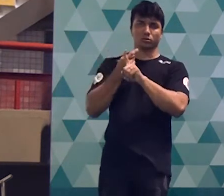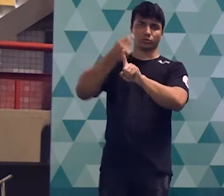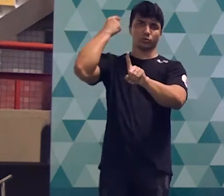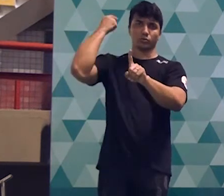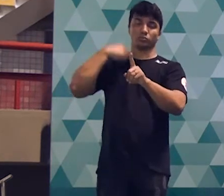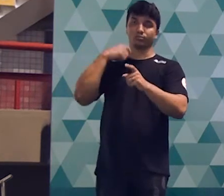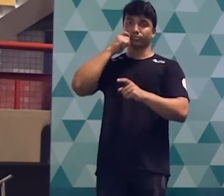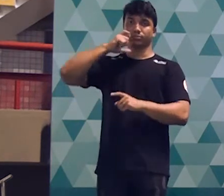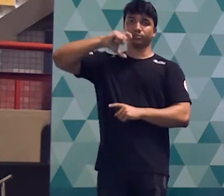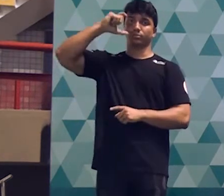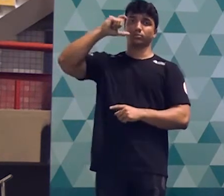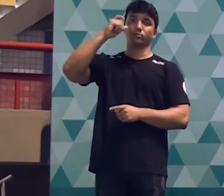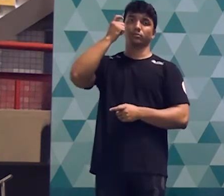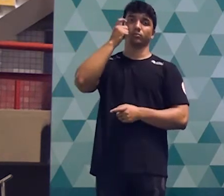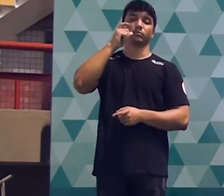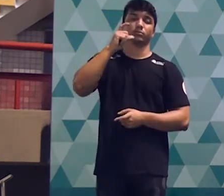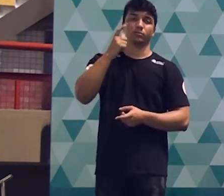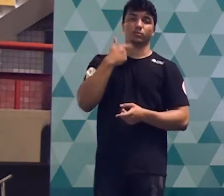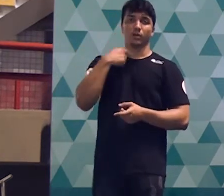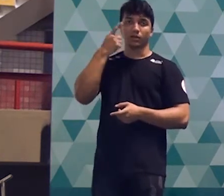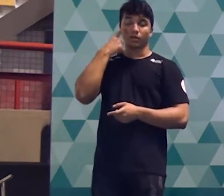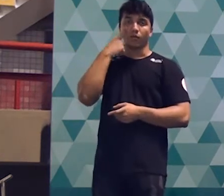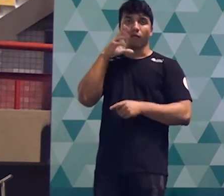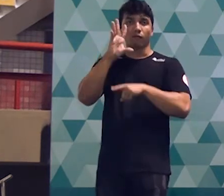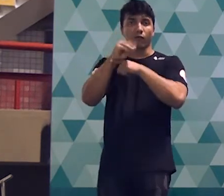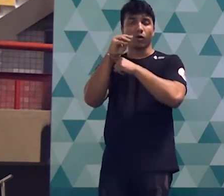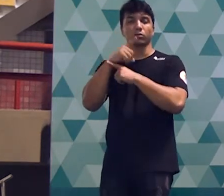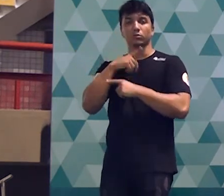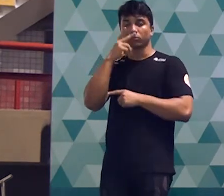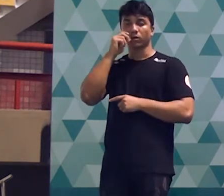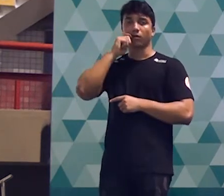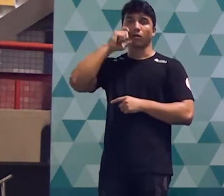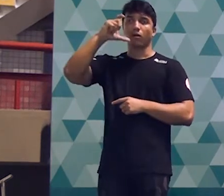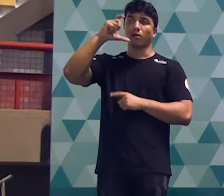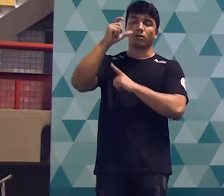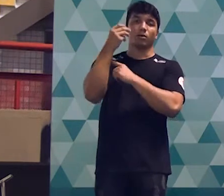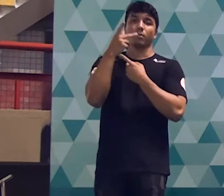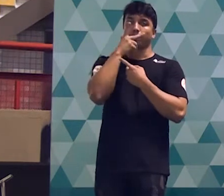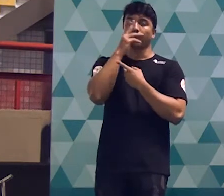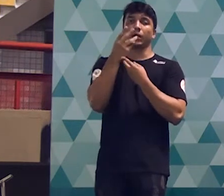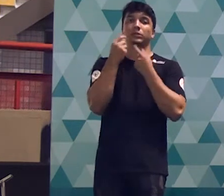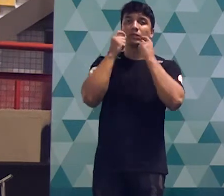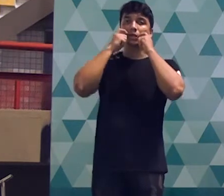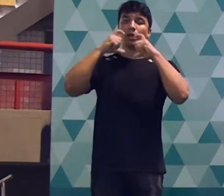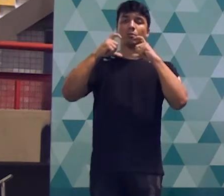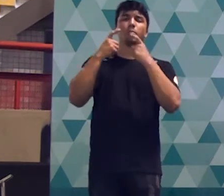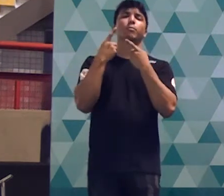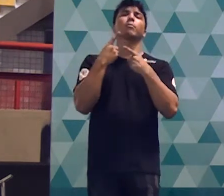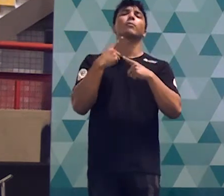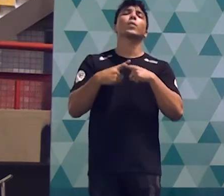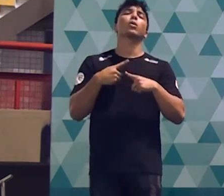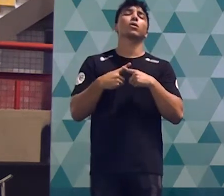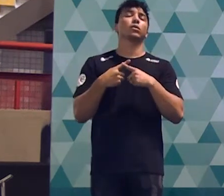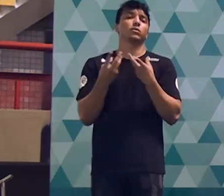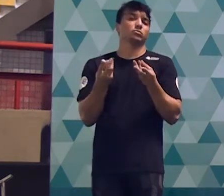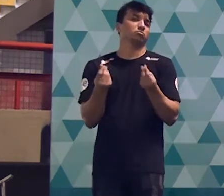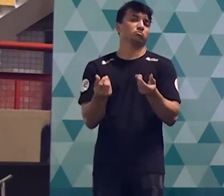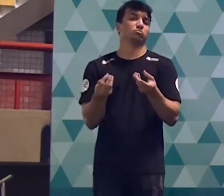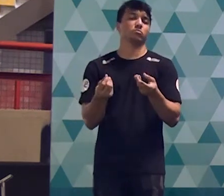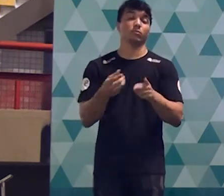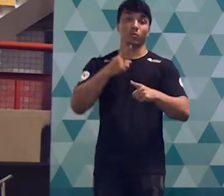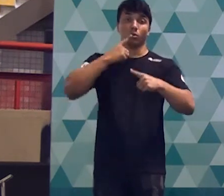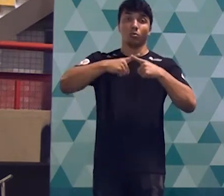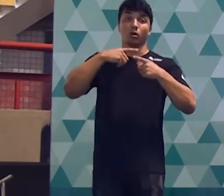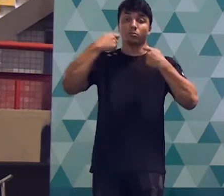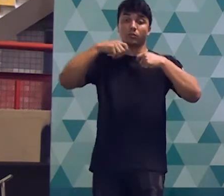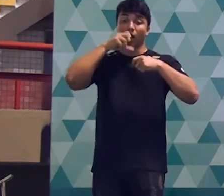era imenso? Se você olhar nas fotos, você vai ver que ele era bem grandão, parecia uma presa. Por quê? Porque ele tinha